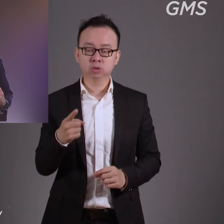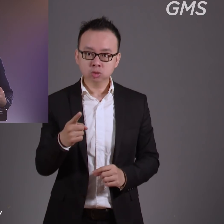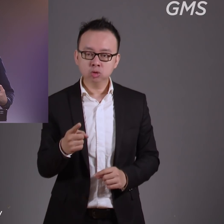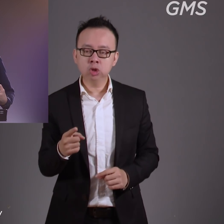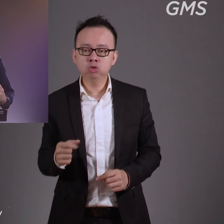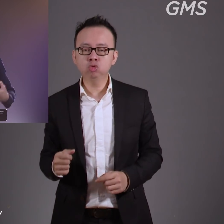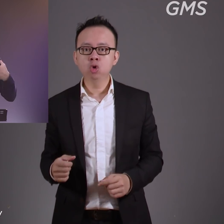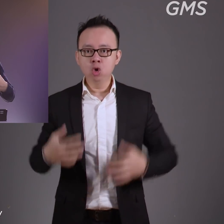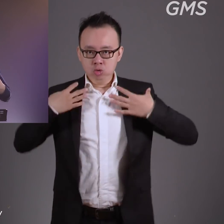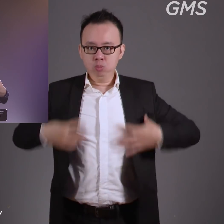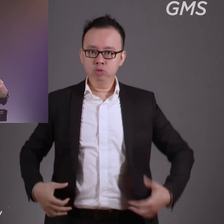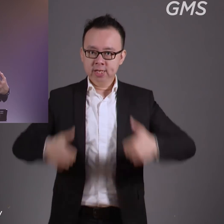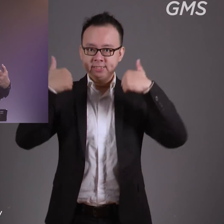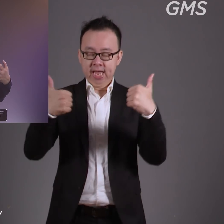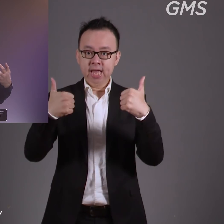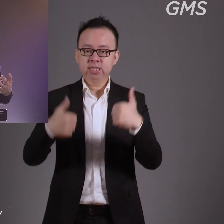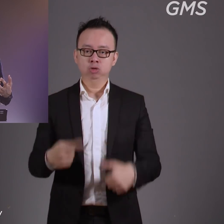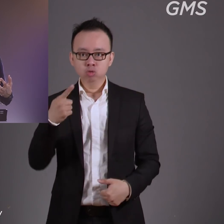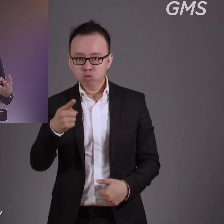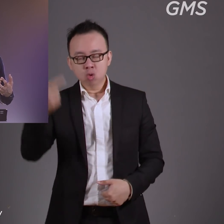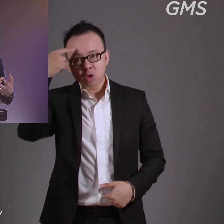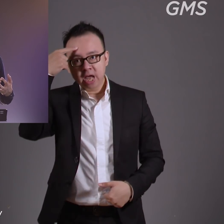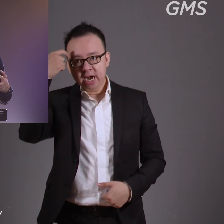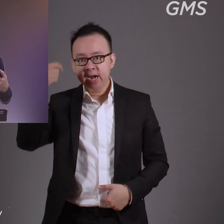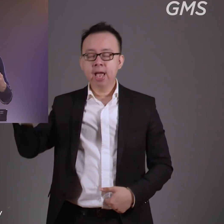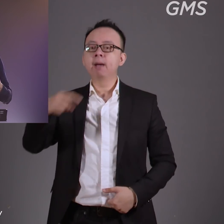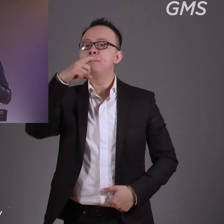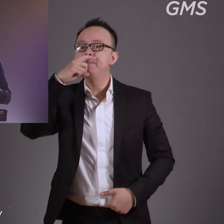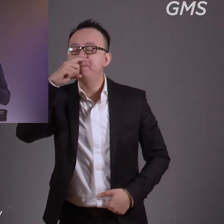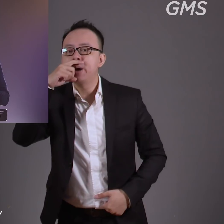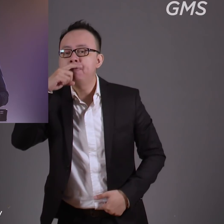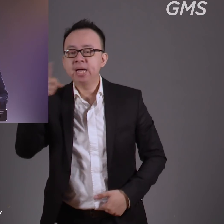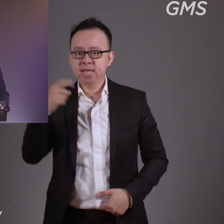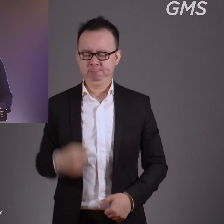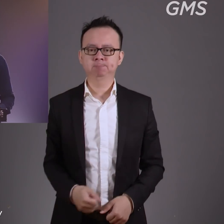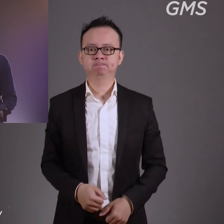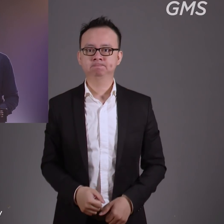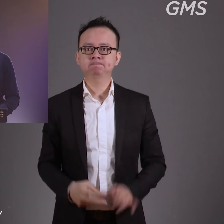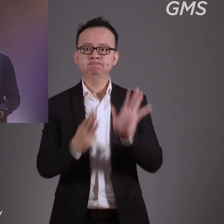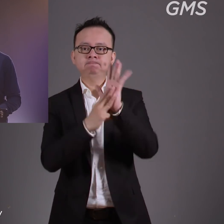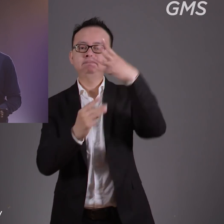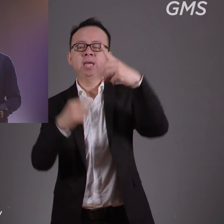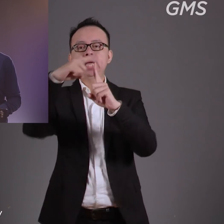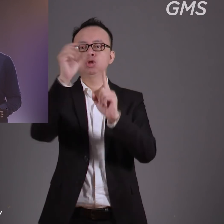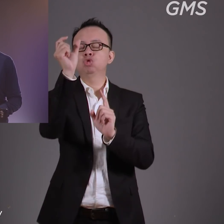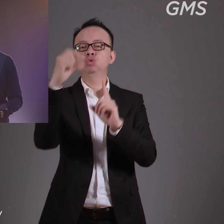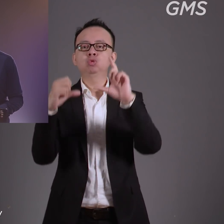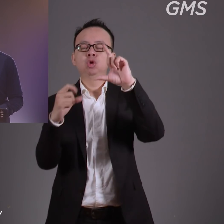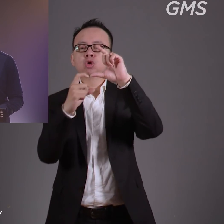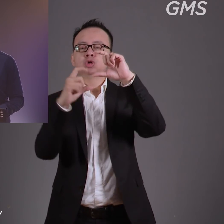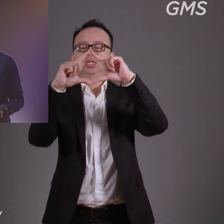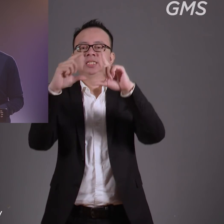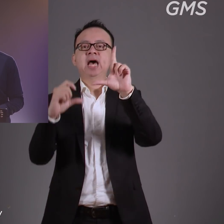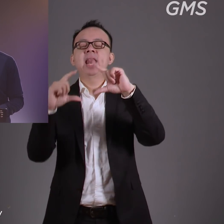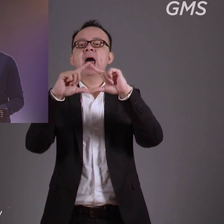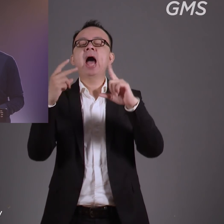yang sehat. Itu kan karena papanya. Tentunya Metusalah sendiri pasti jalan dengan Tuhan. Tetapi tidak ada orang seperti Henok